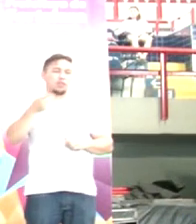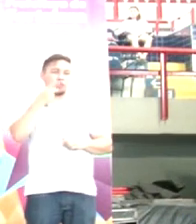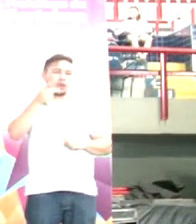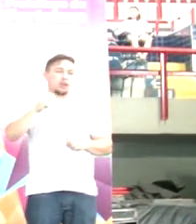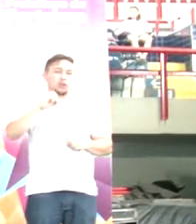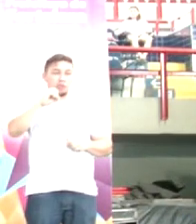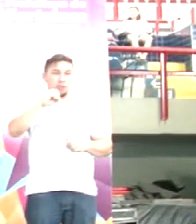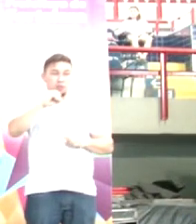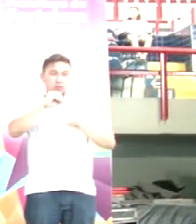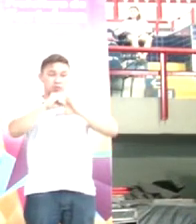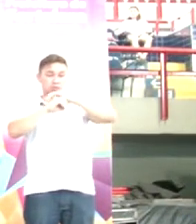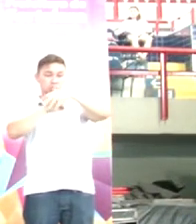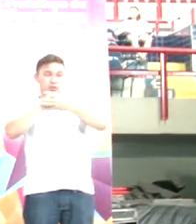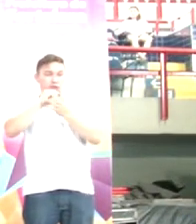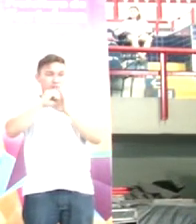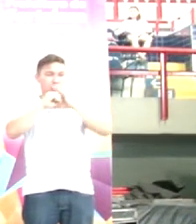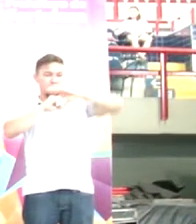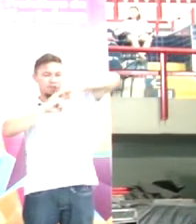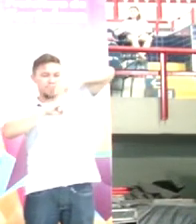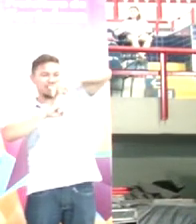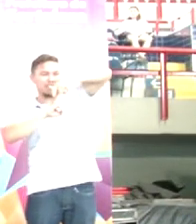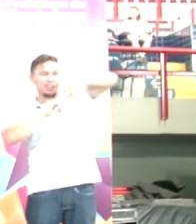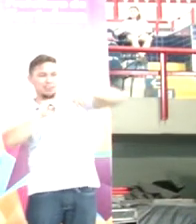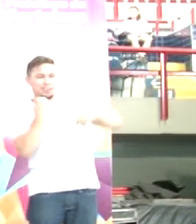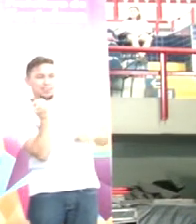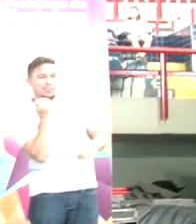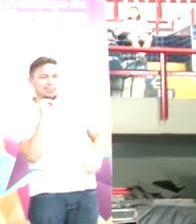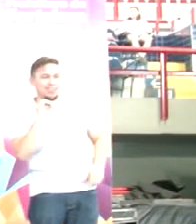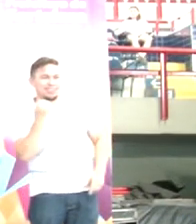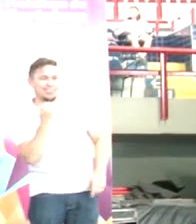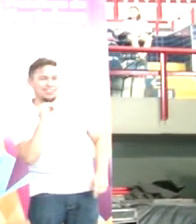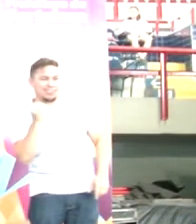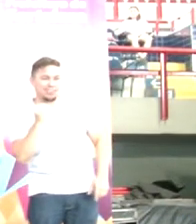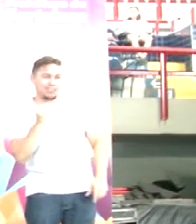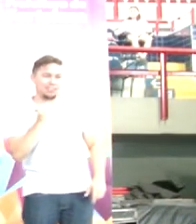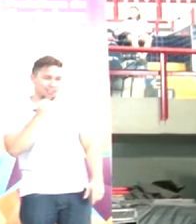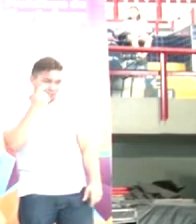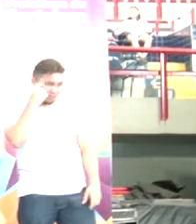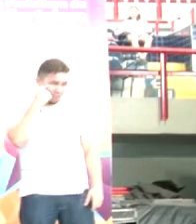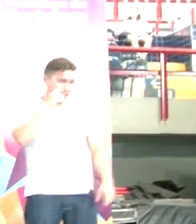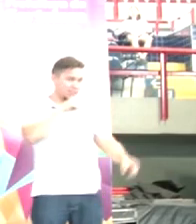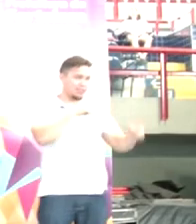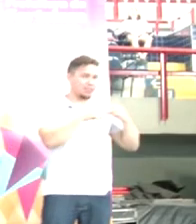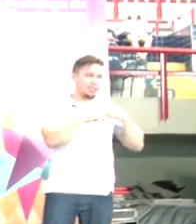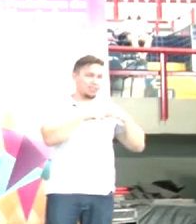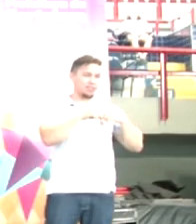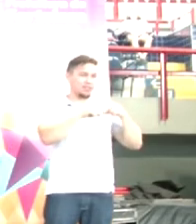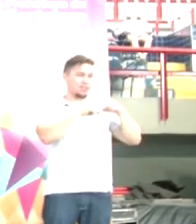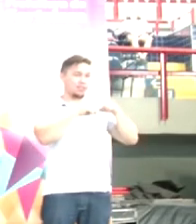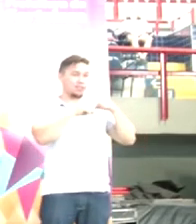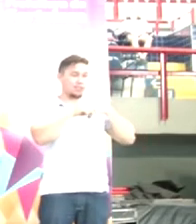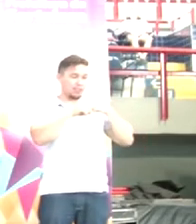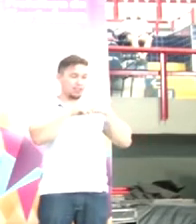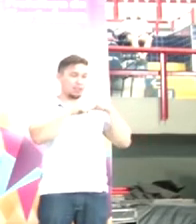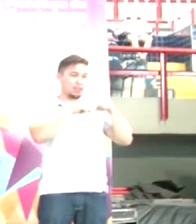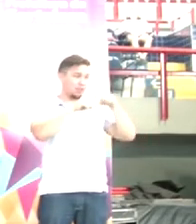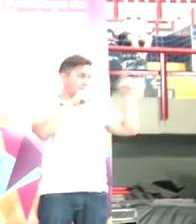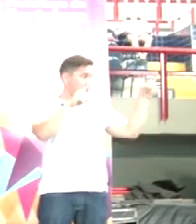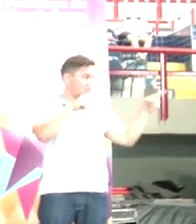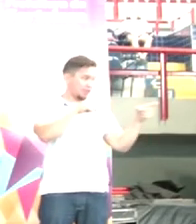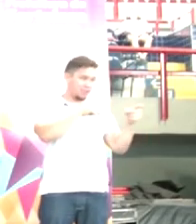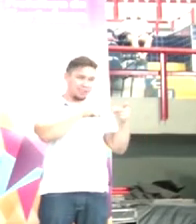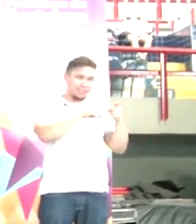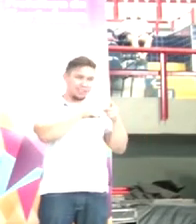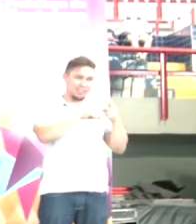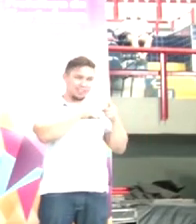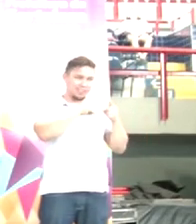lembrado. Lembra que eu falei que o cilindro era um retângulo girando em torno de um eixo? Pois a